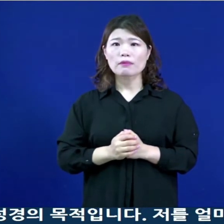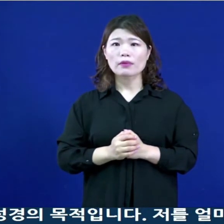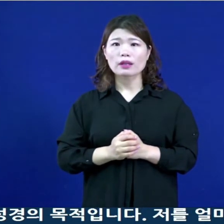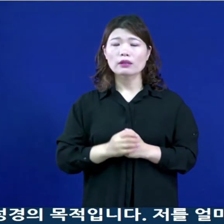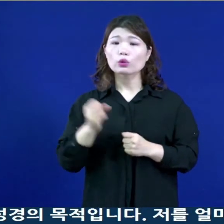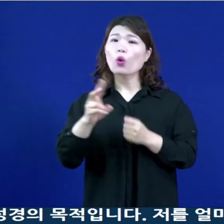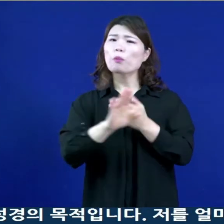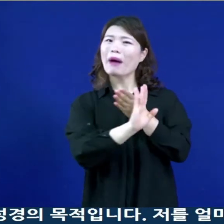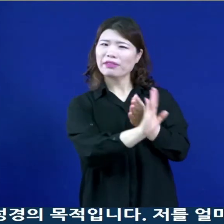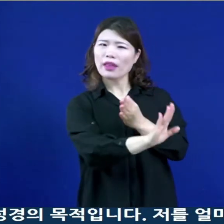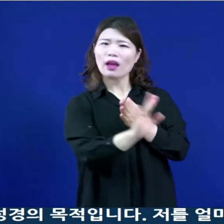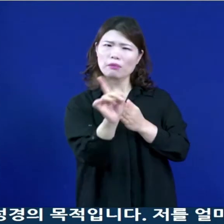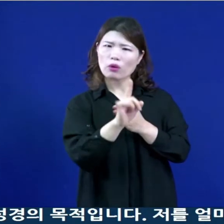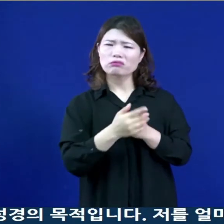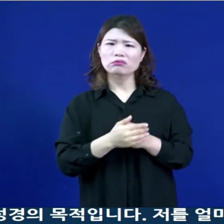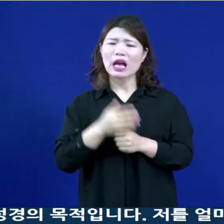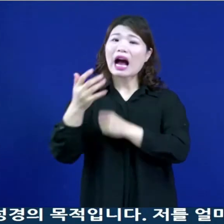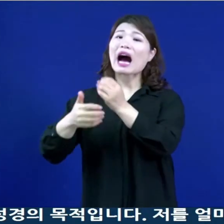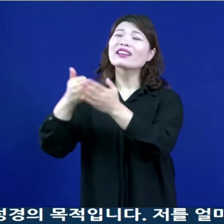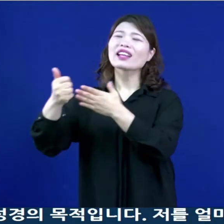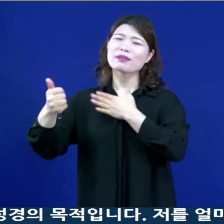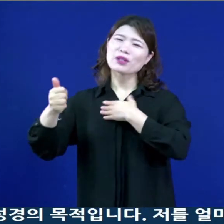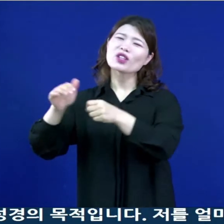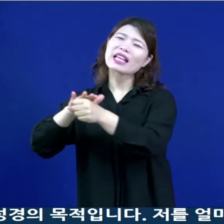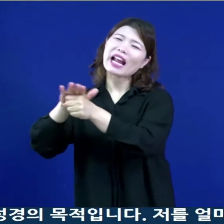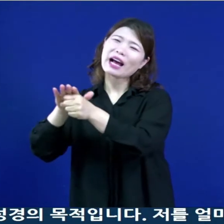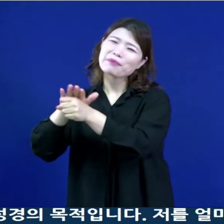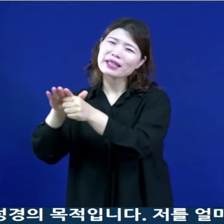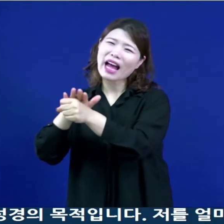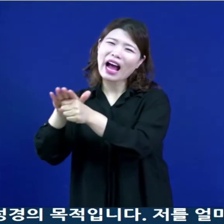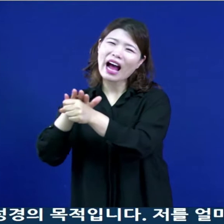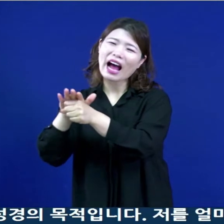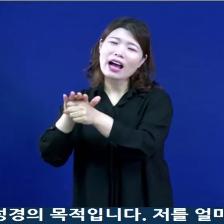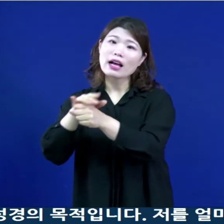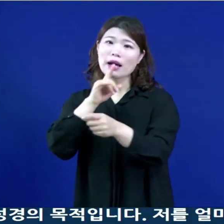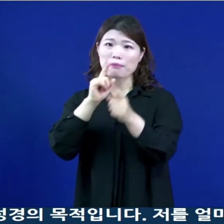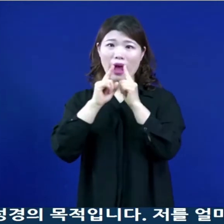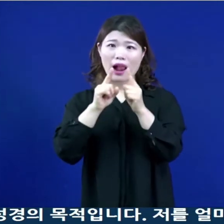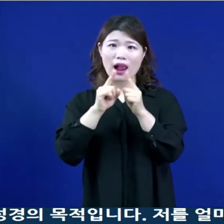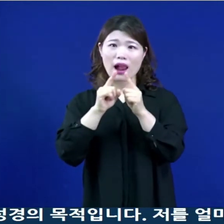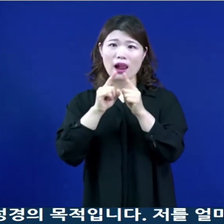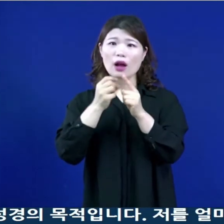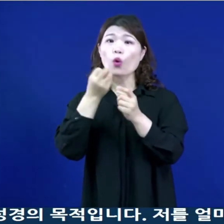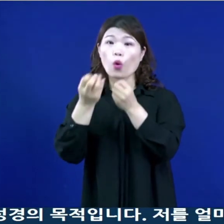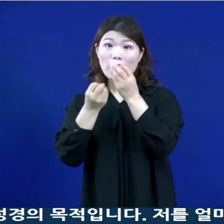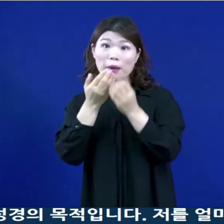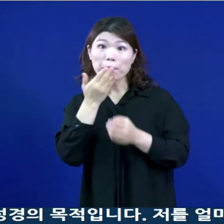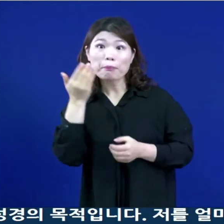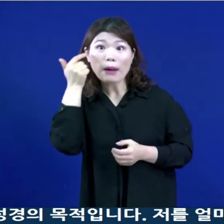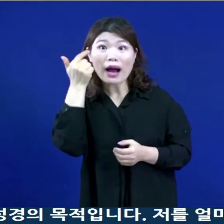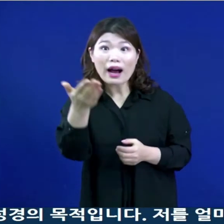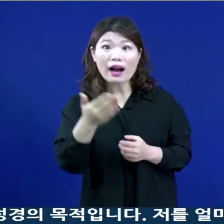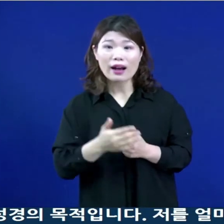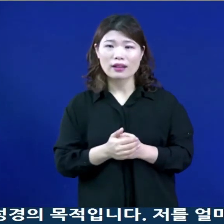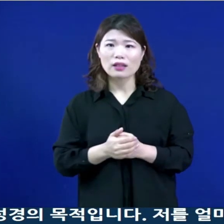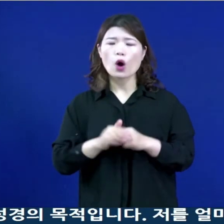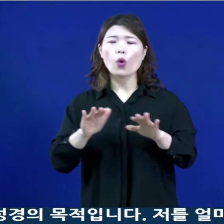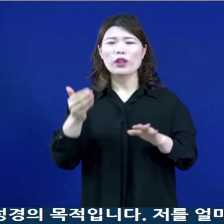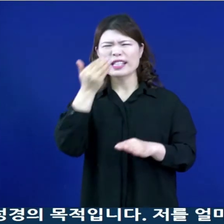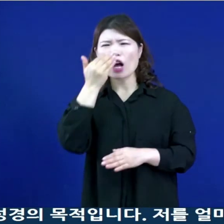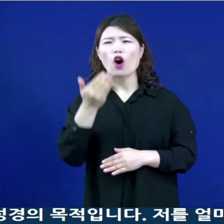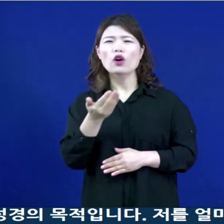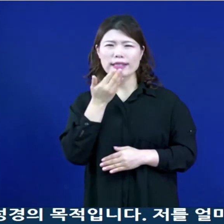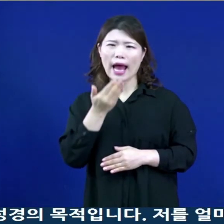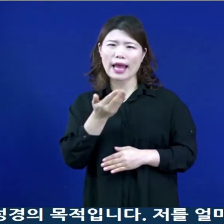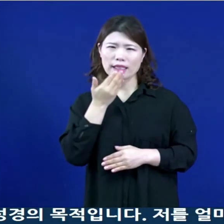반대로 나는 하나님을 사랑합니다라고 고백한 이런 확실한 고백을 드릴 수 있겠습니까? 오늘 성찬을 통해서 또한